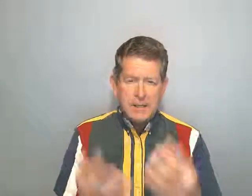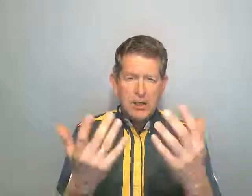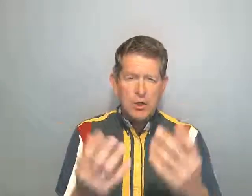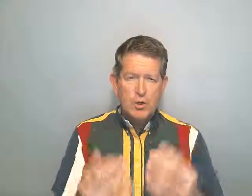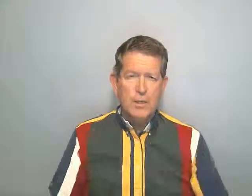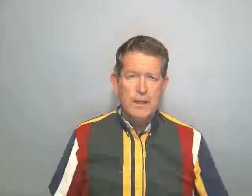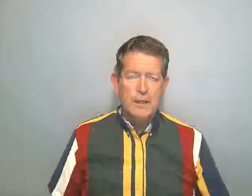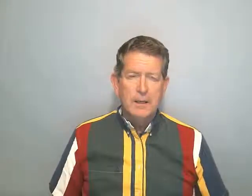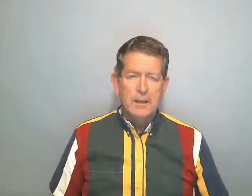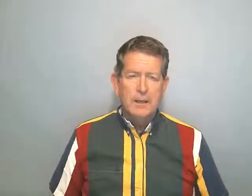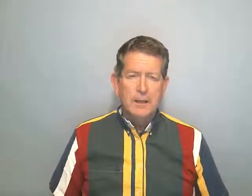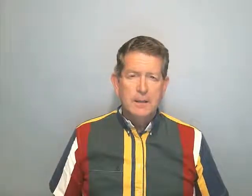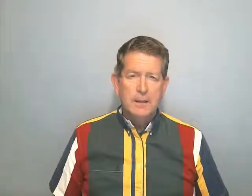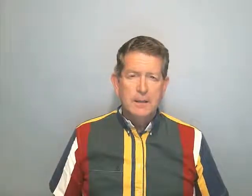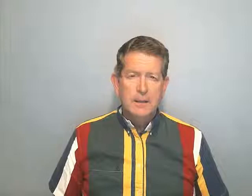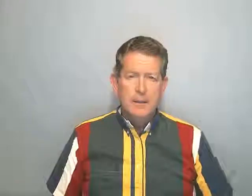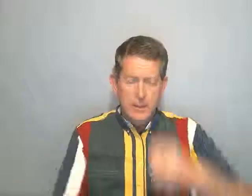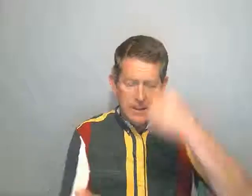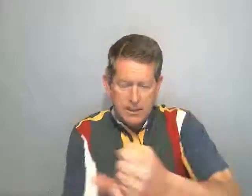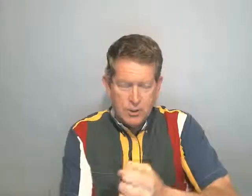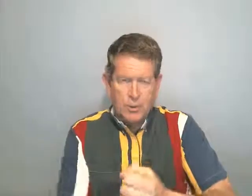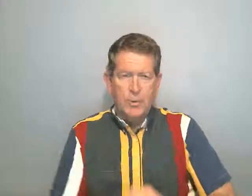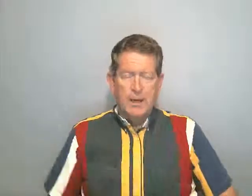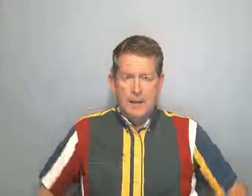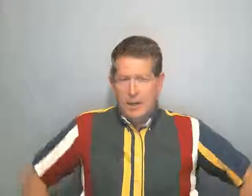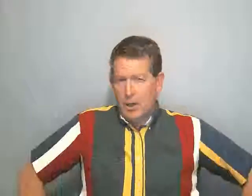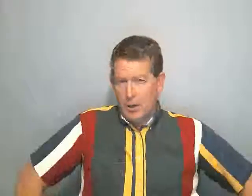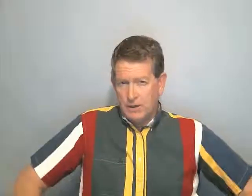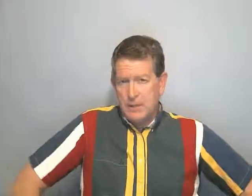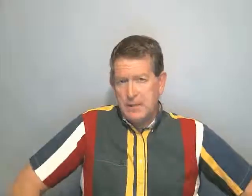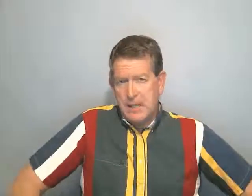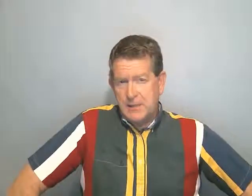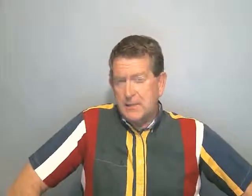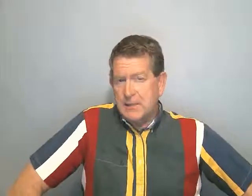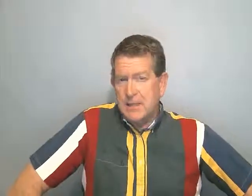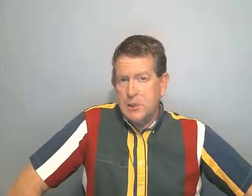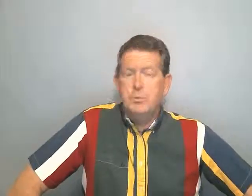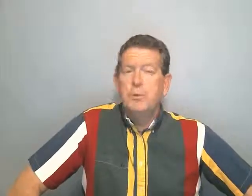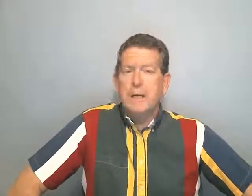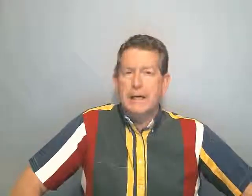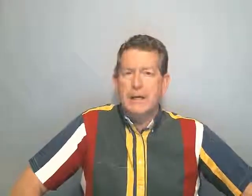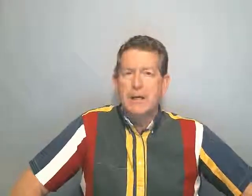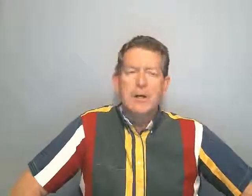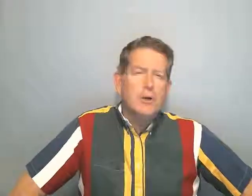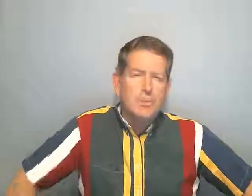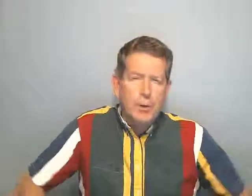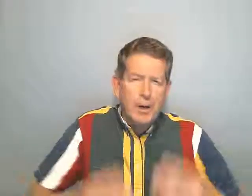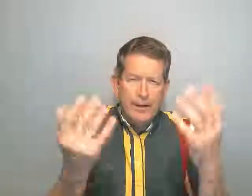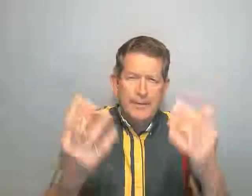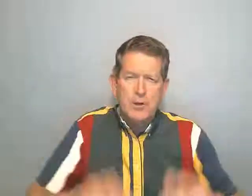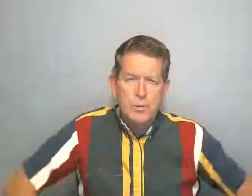c'est je dois? Oui, je dois. Ensuite, qu'est-ce que c'est je pourrais? Je pourrais, avec les mains, je